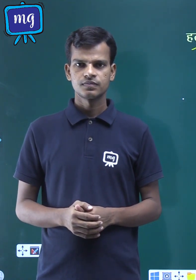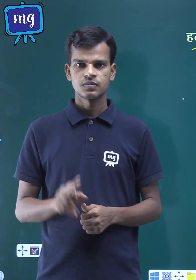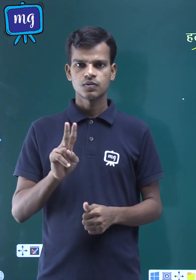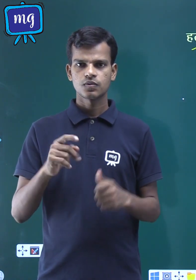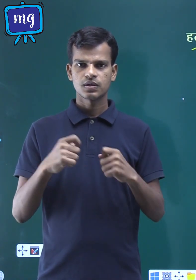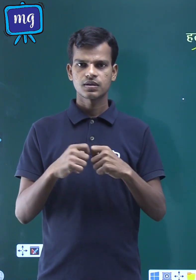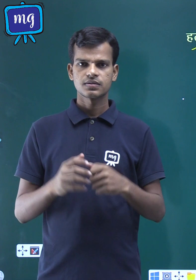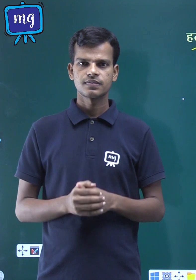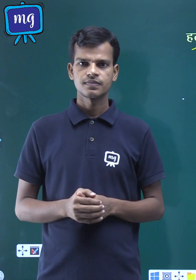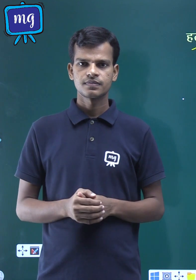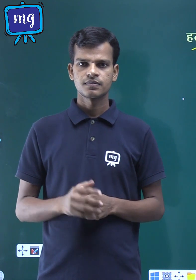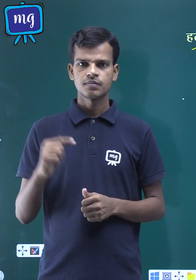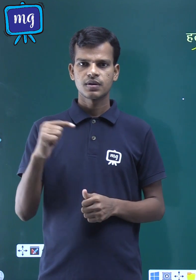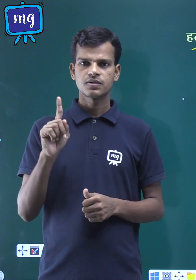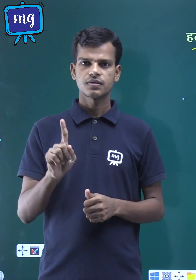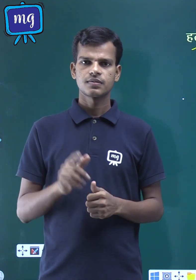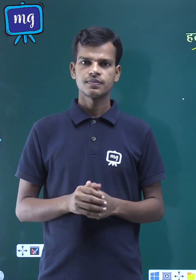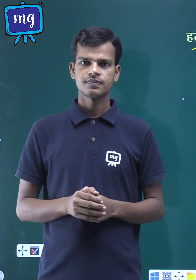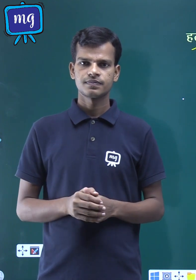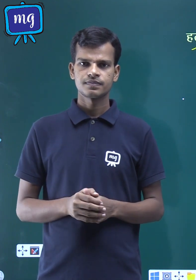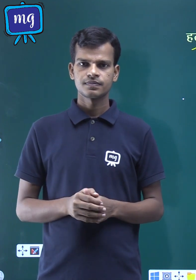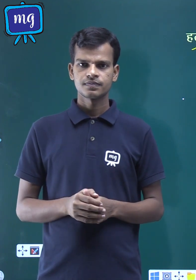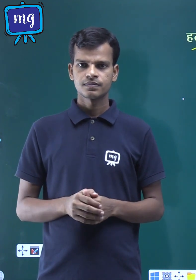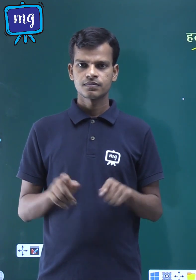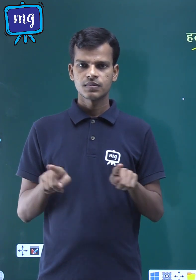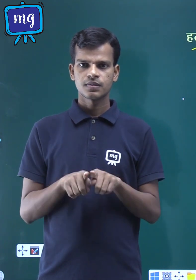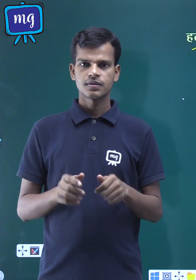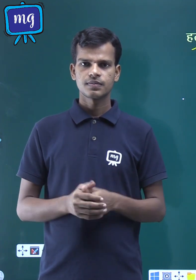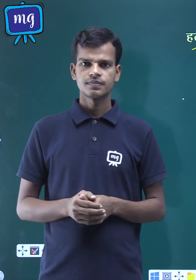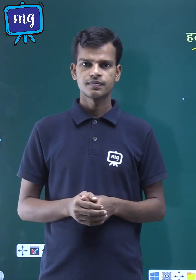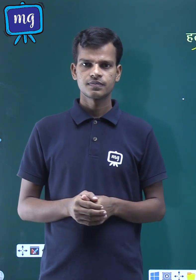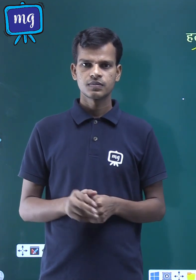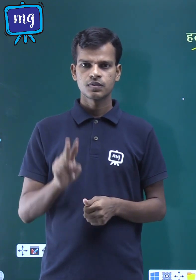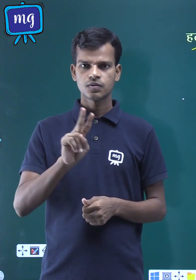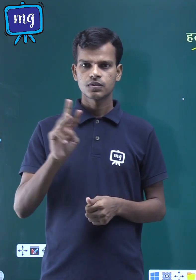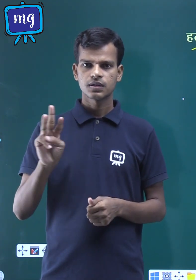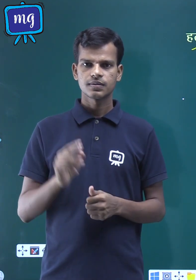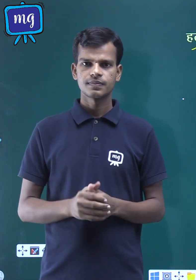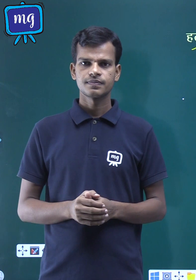2x माइनस 1 बराबर 23,